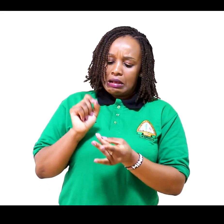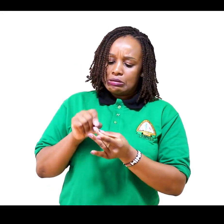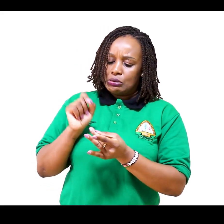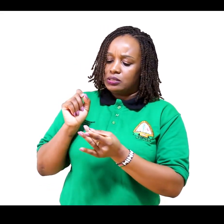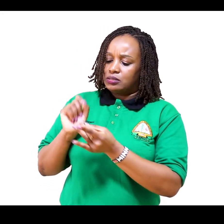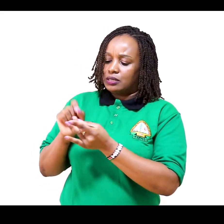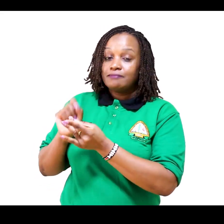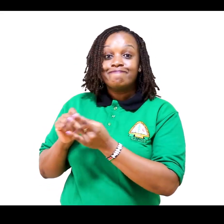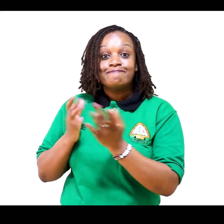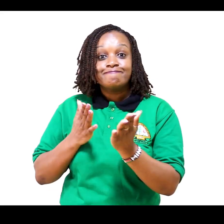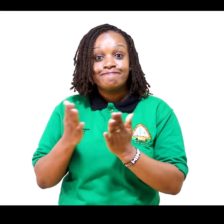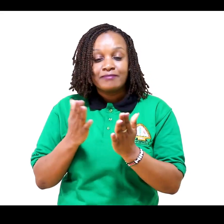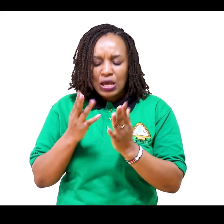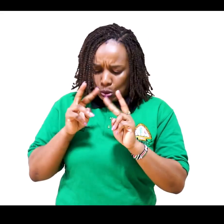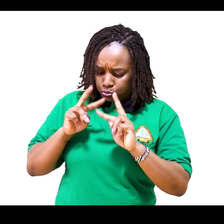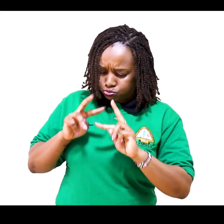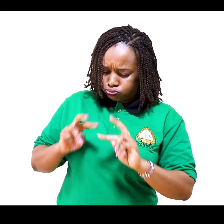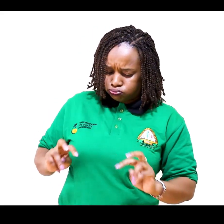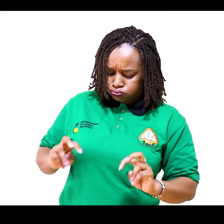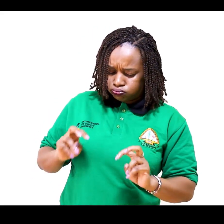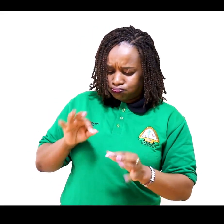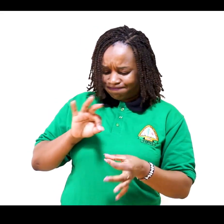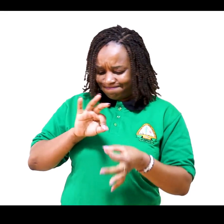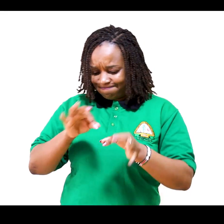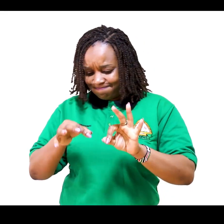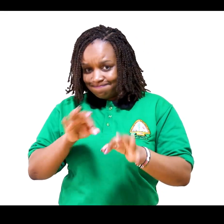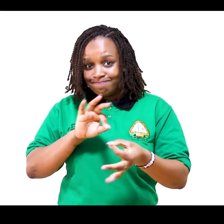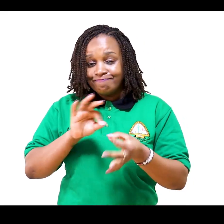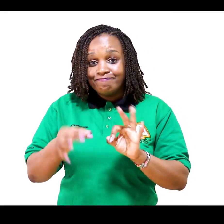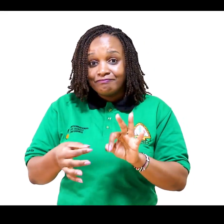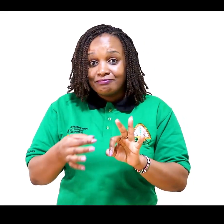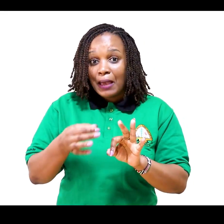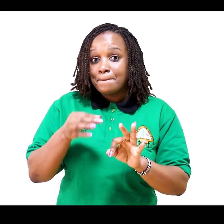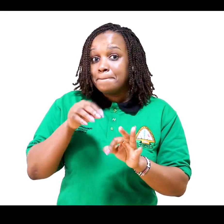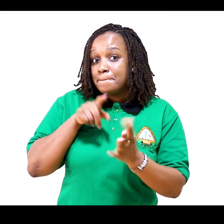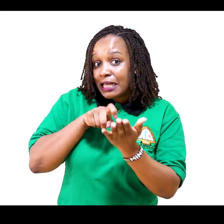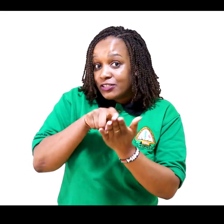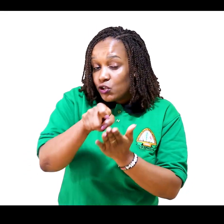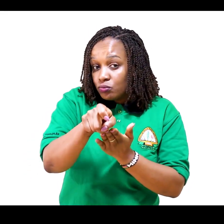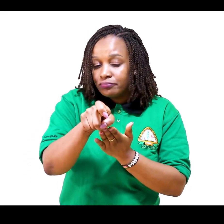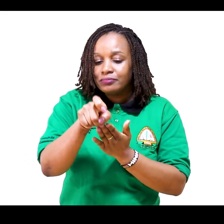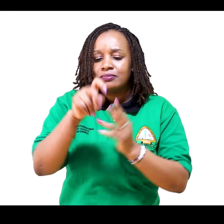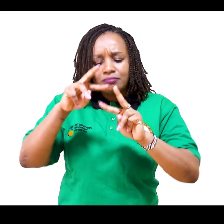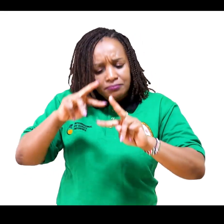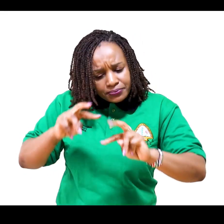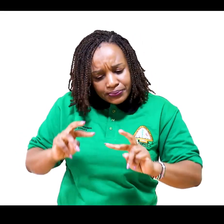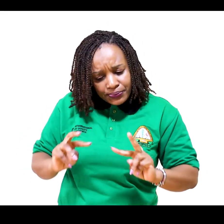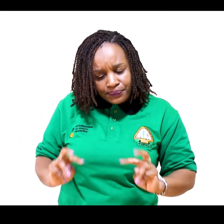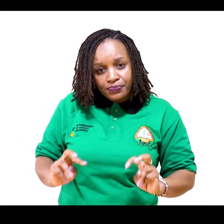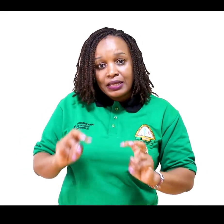Huduma za uchunguzi. Kwa vipimo vya kibakteria kwa kilimo, mahitaji ni mapokezi ya